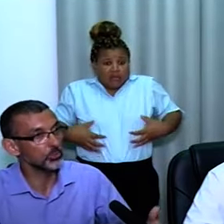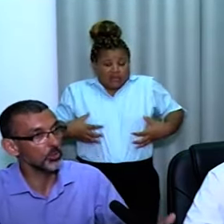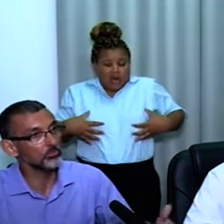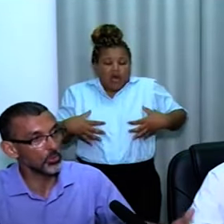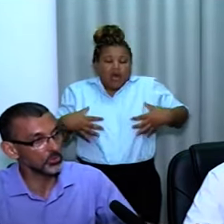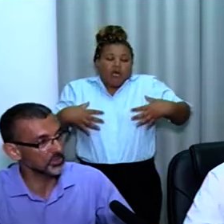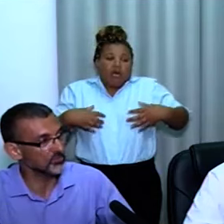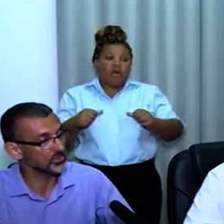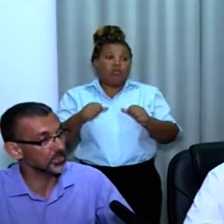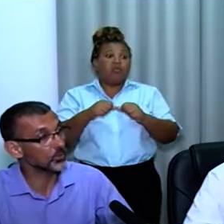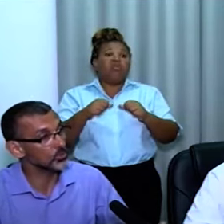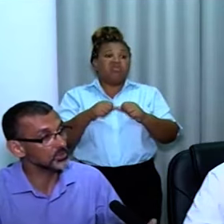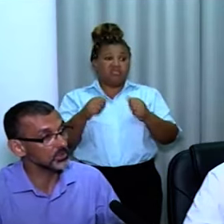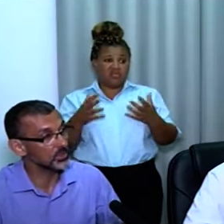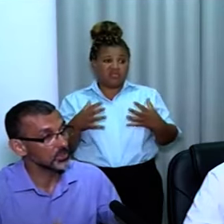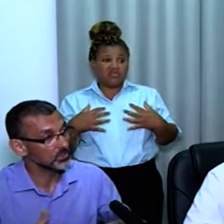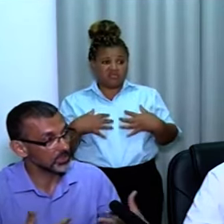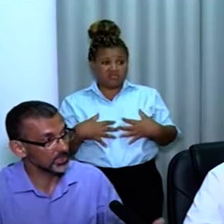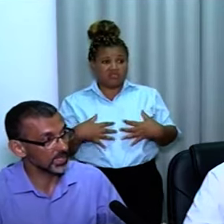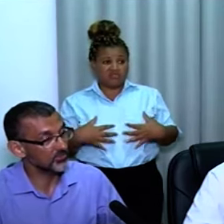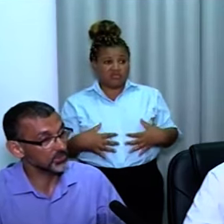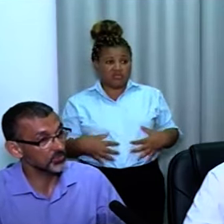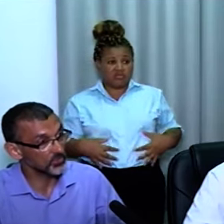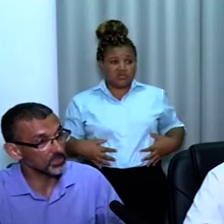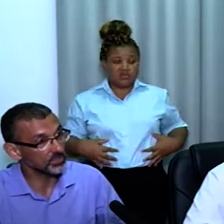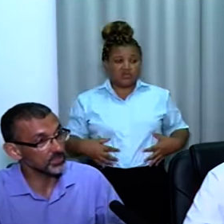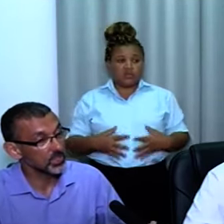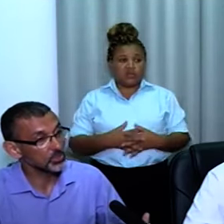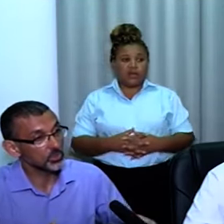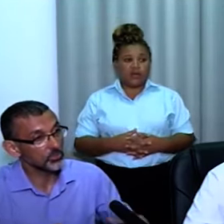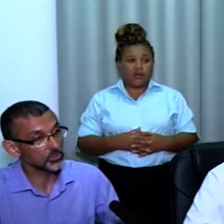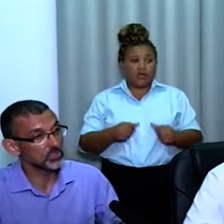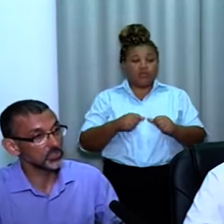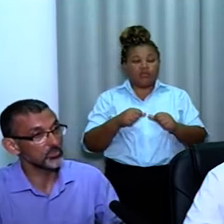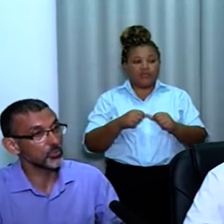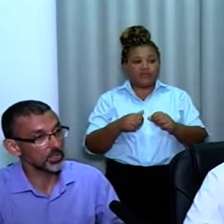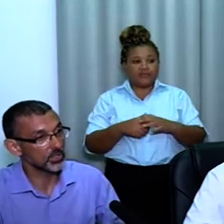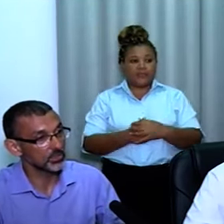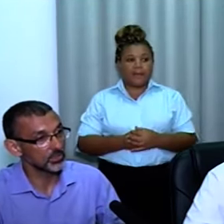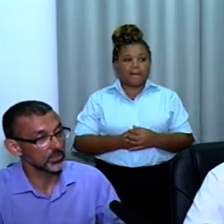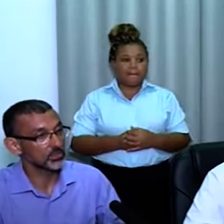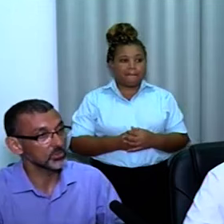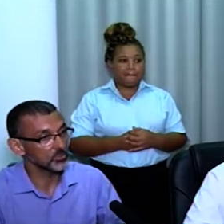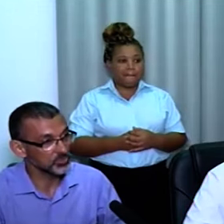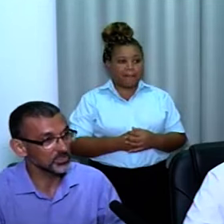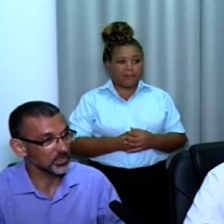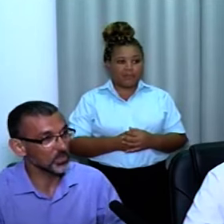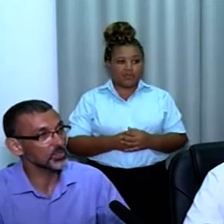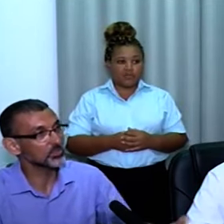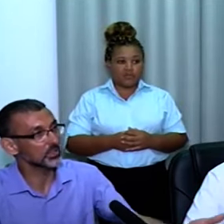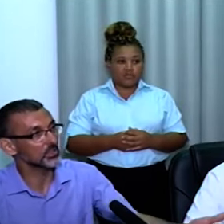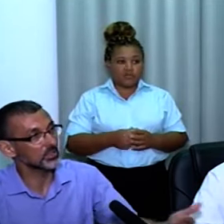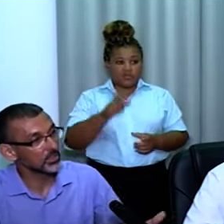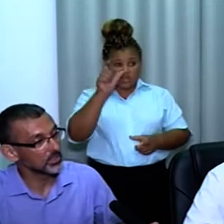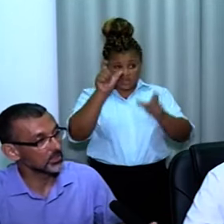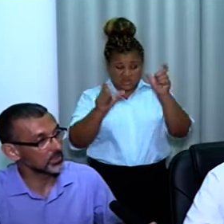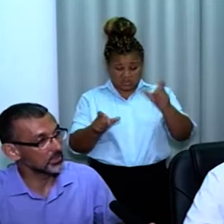une superimposed infection. À cause d'une infection virus, votre immune system est weak. Et dans votre immune system est weak,